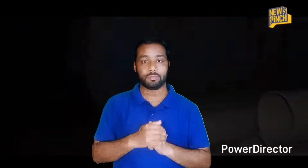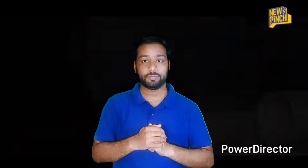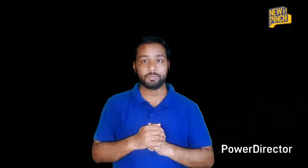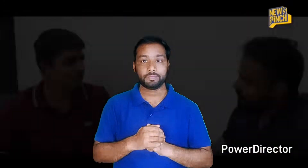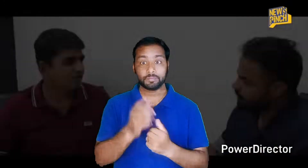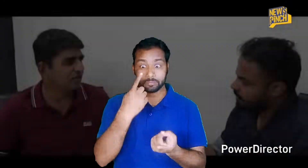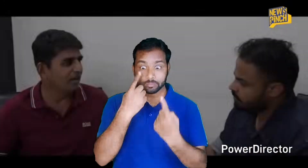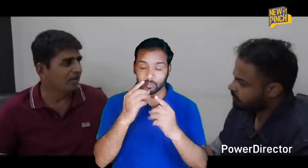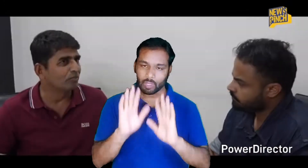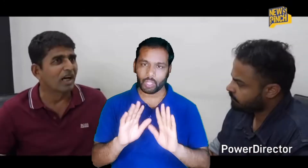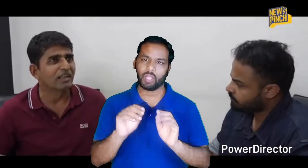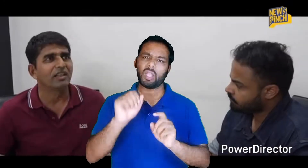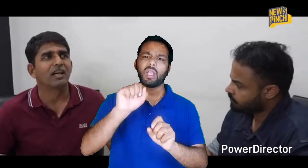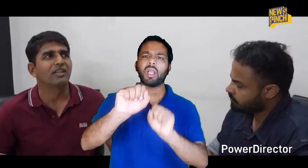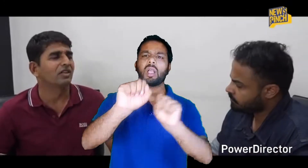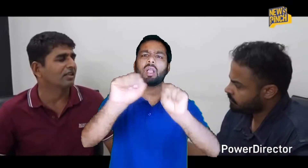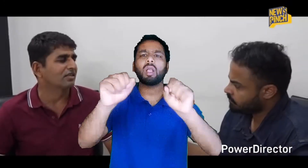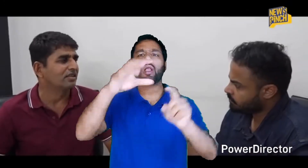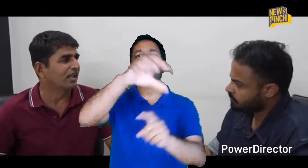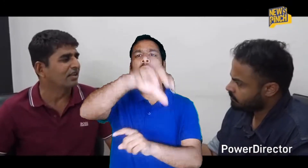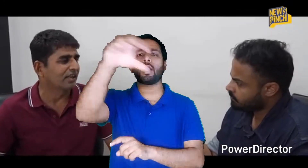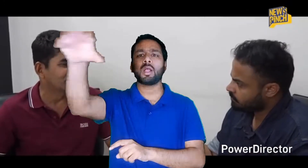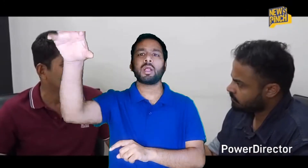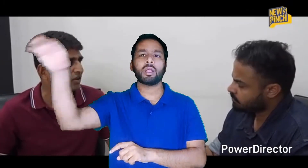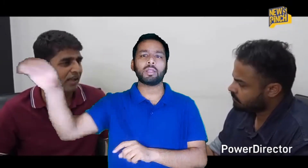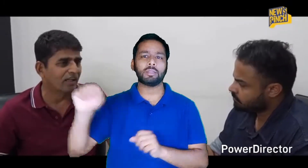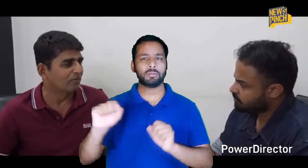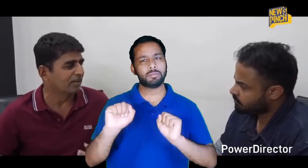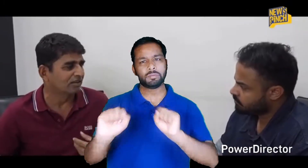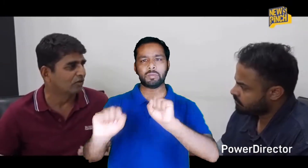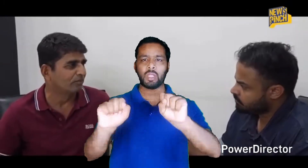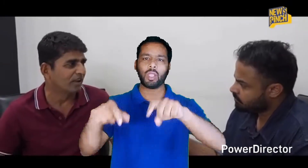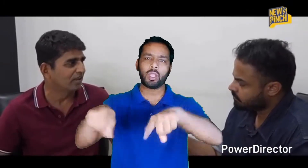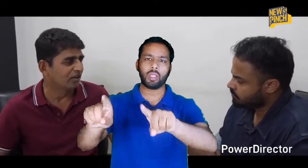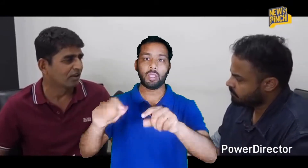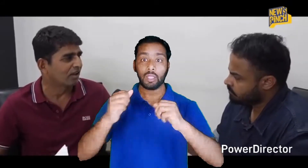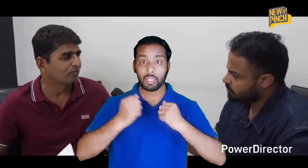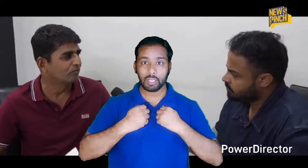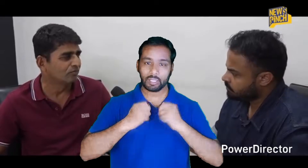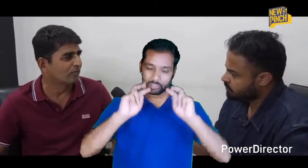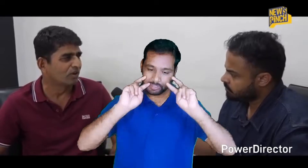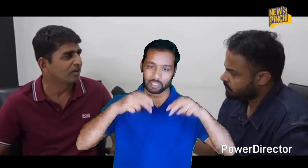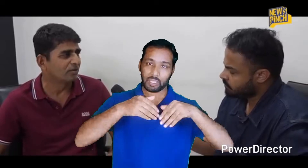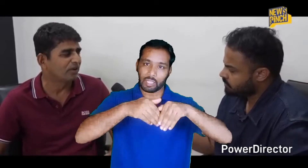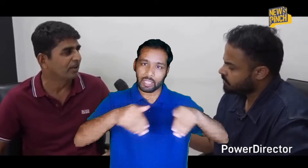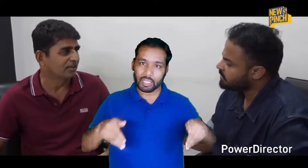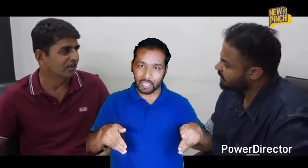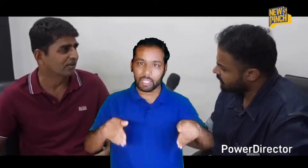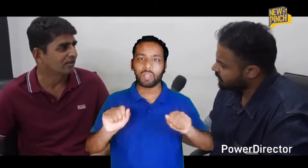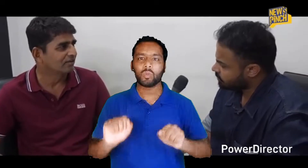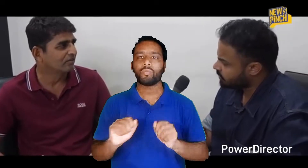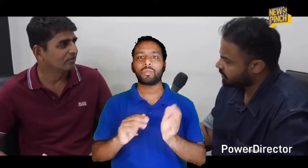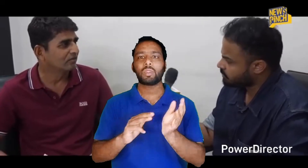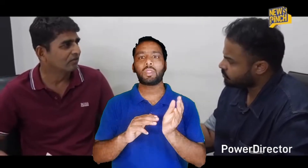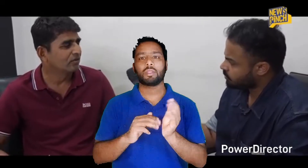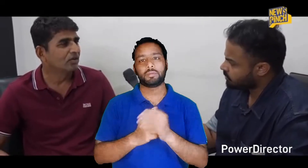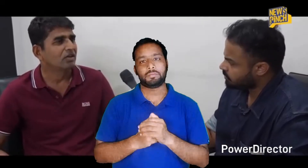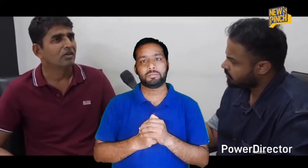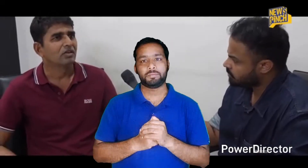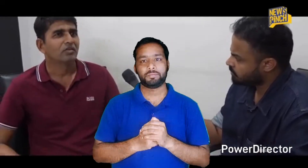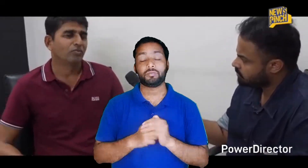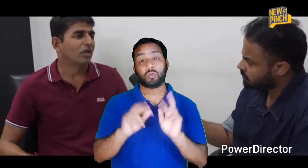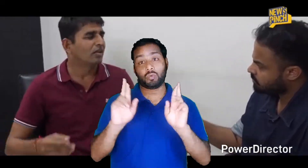नहीं है, क्योंकि ये बाकी इकाइयों का संचालन कैसे होता है हमारे स्कोप में नहीं और हम वहाँ मॉनिटर भी नहीं करते। नगर निगम करता है,